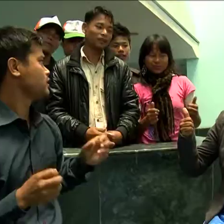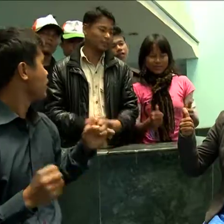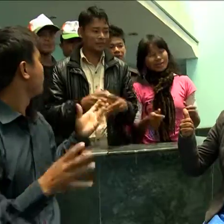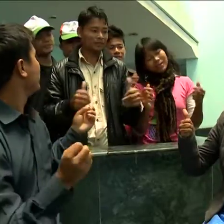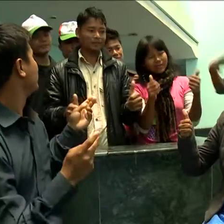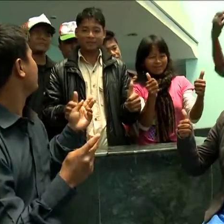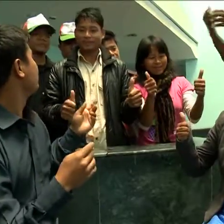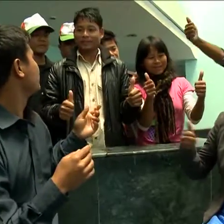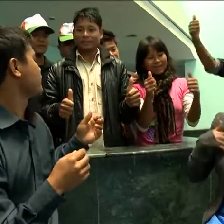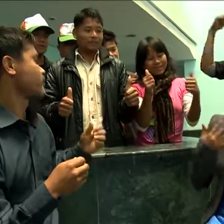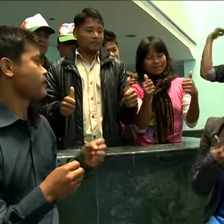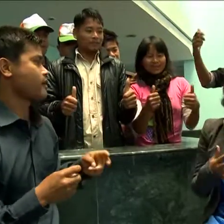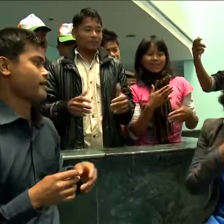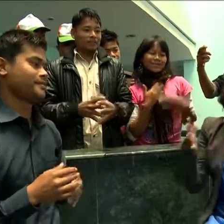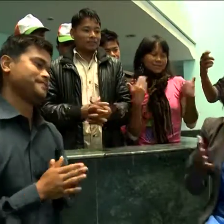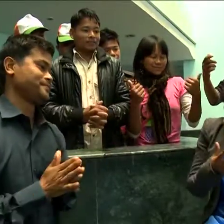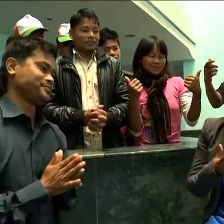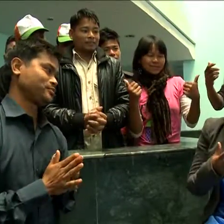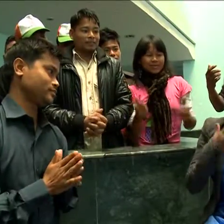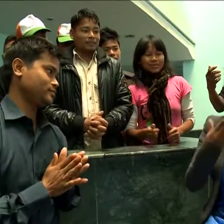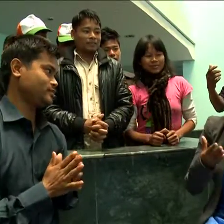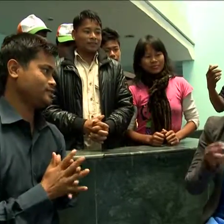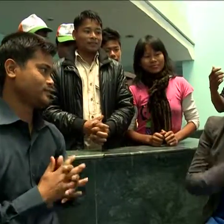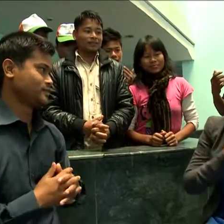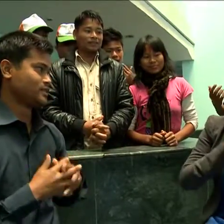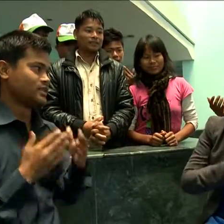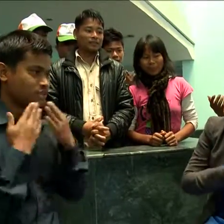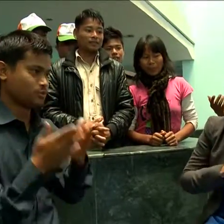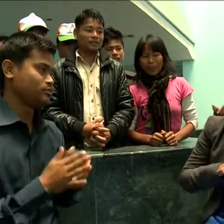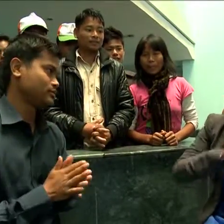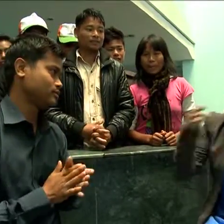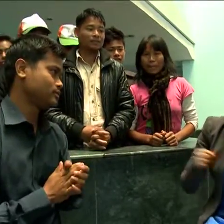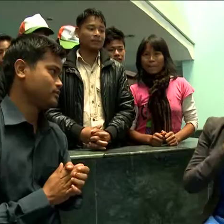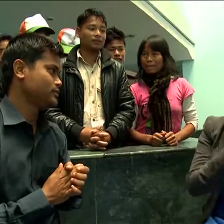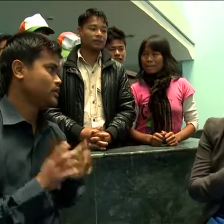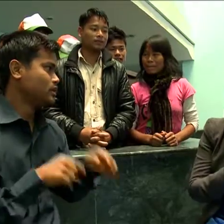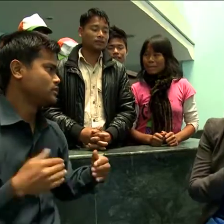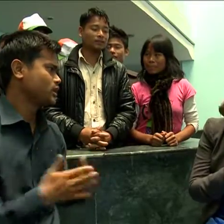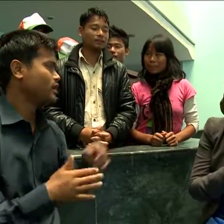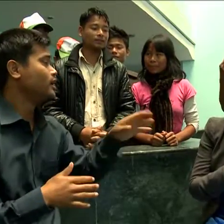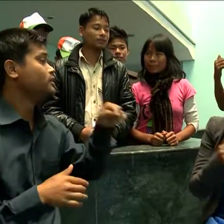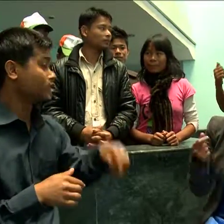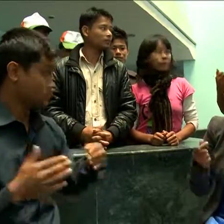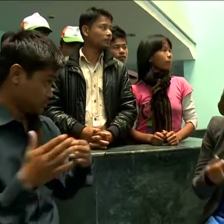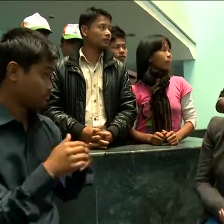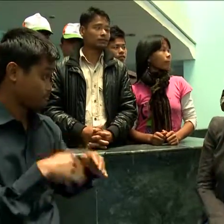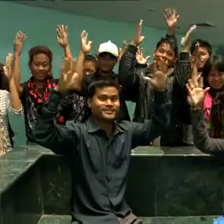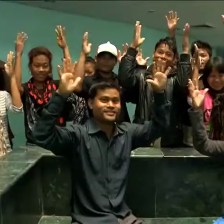right? Yeah, all of them are very thankful to NIOS for all the support that they do. Thank